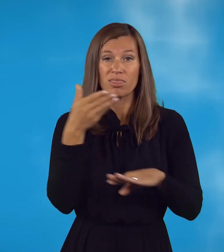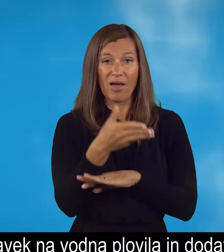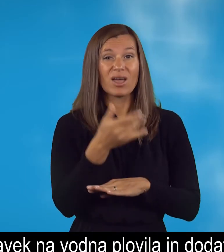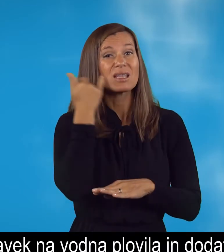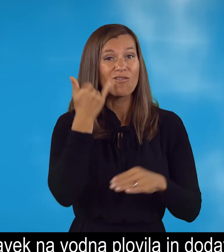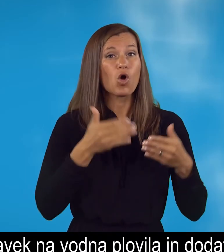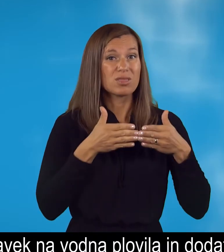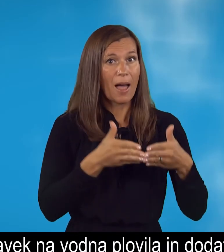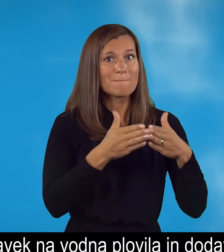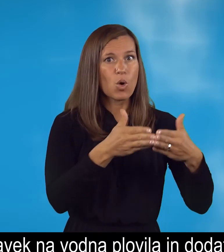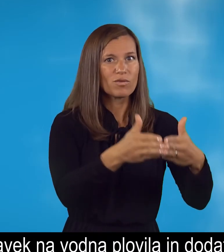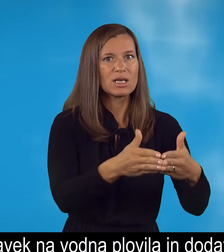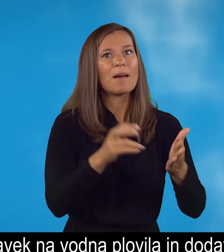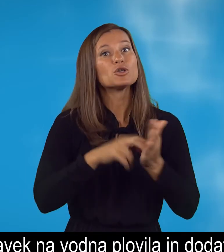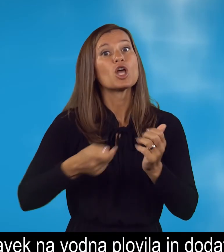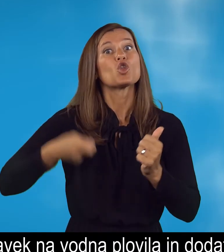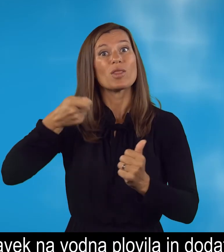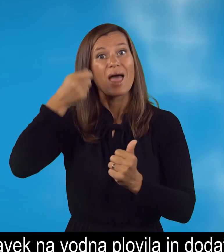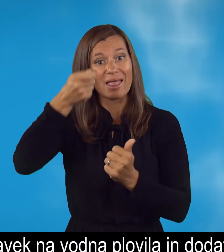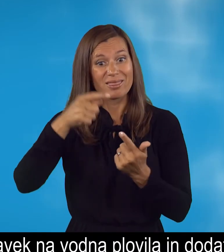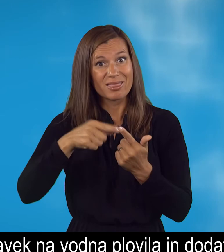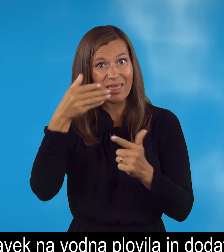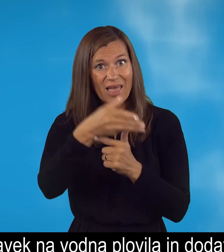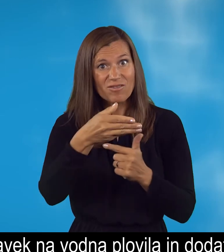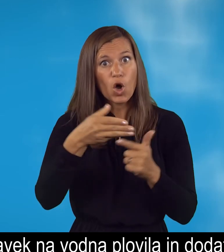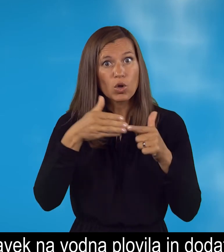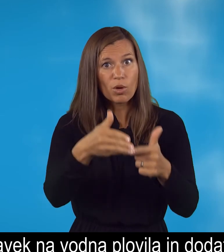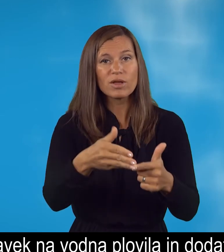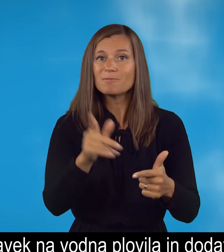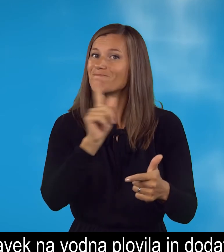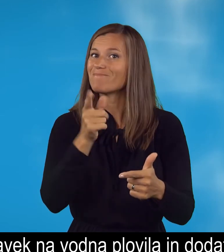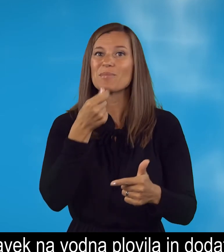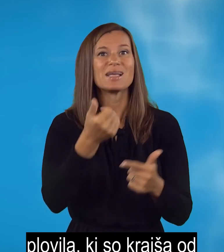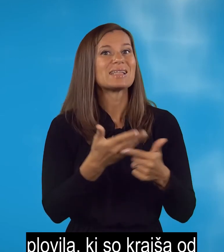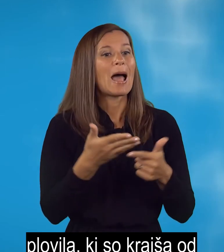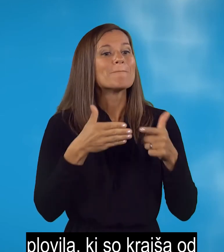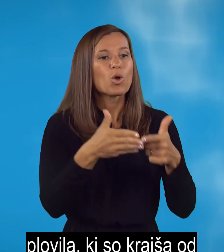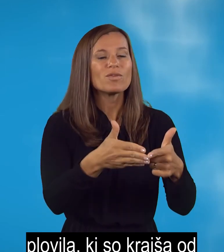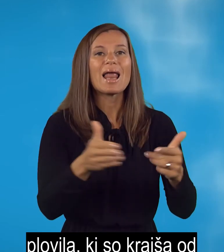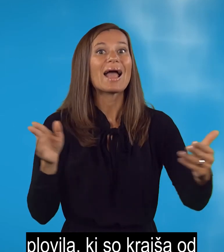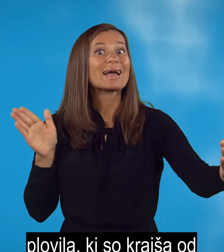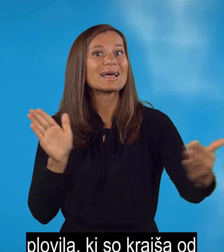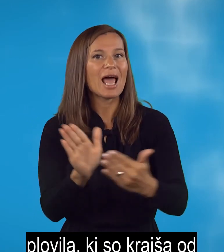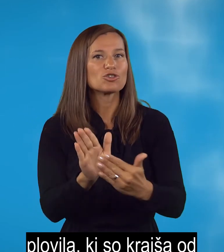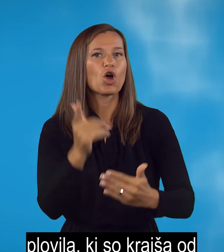Davek na vodna plovila in dodatni davek od plovil se ne plačata za plovila, ki so krajša od 5 metrov,